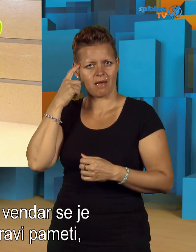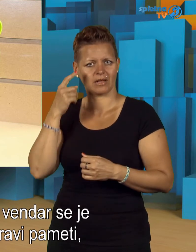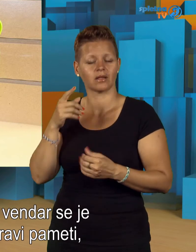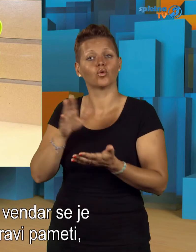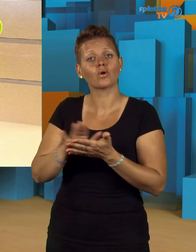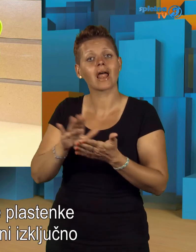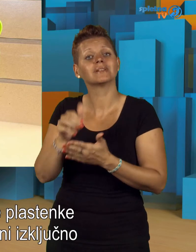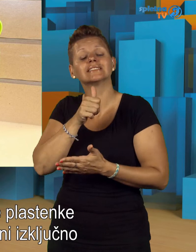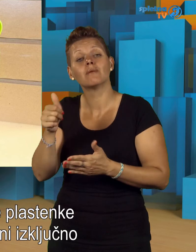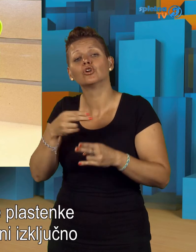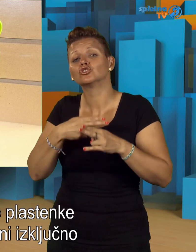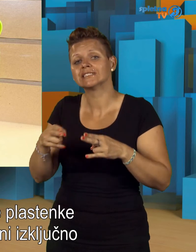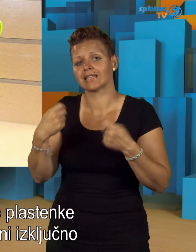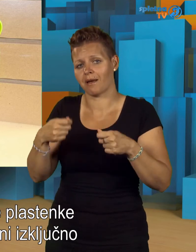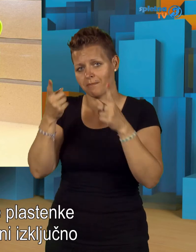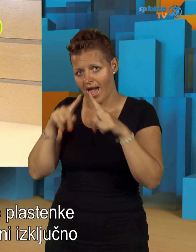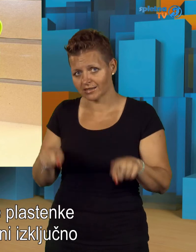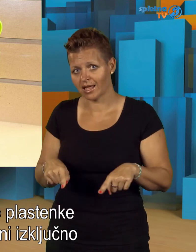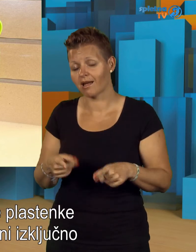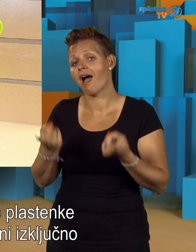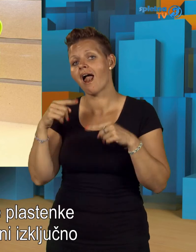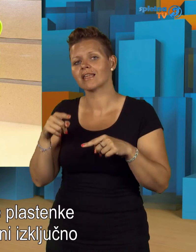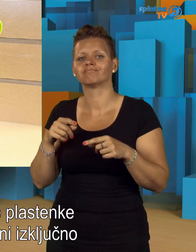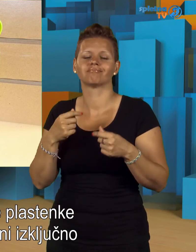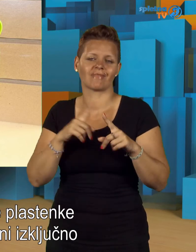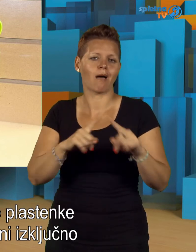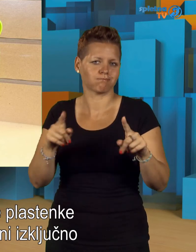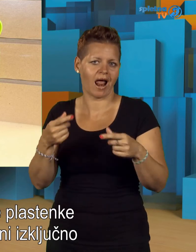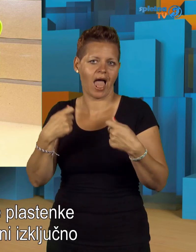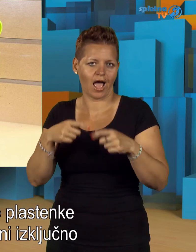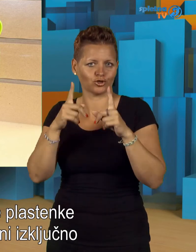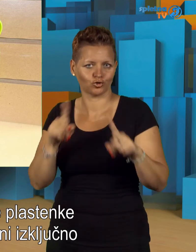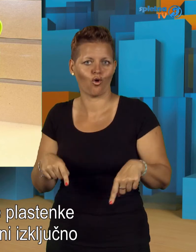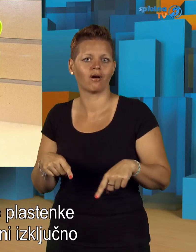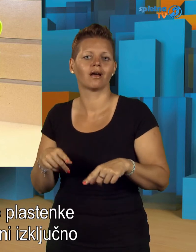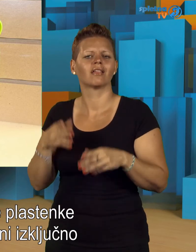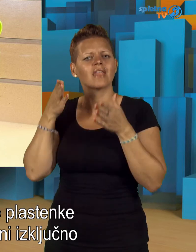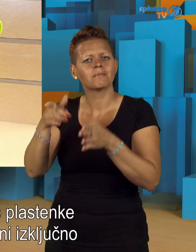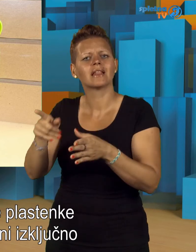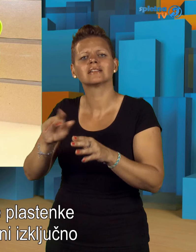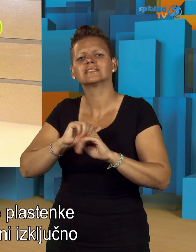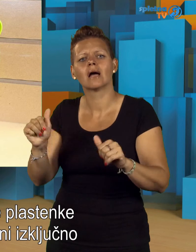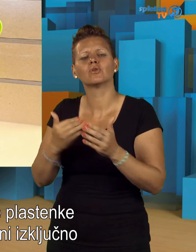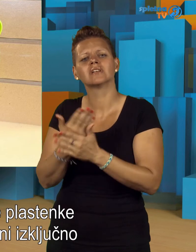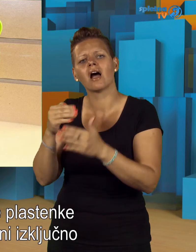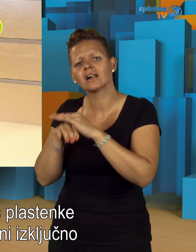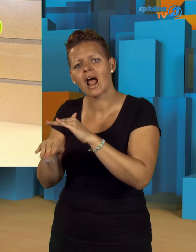embalažo, namenjeno izključno za hrambo vode in sokov, in ne piti postane ali pregrete tekočine.